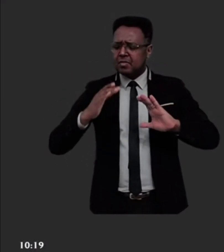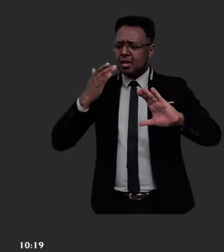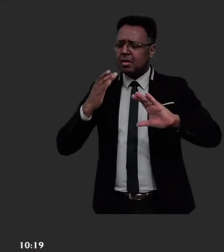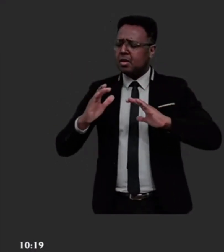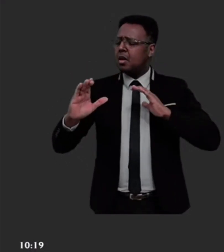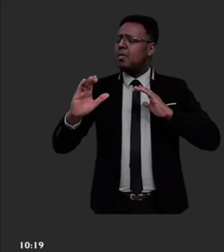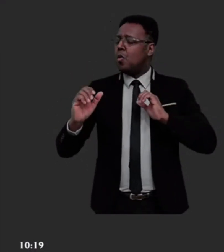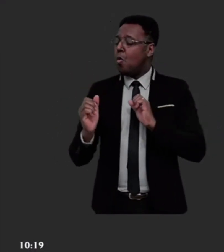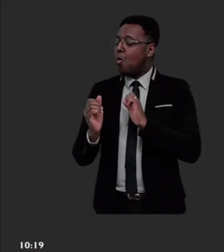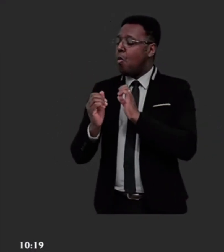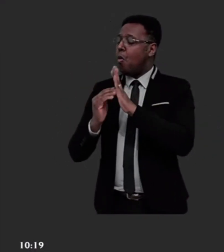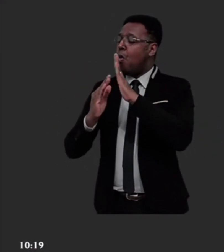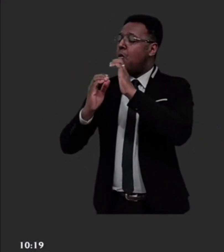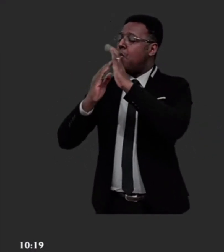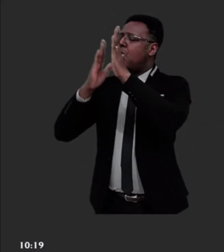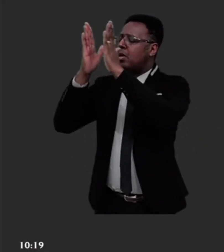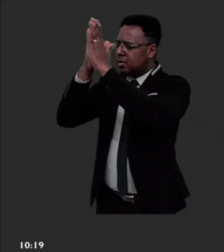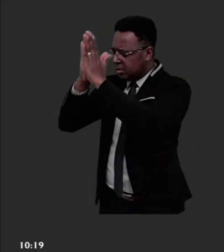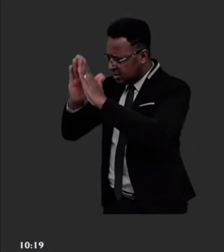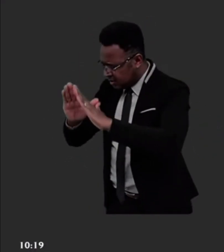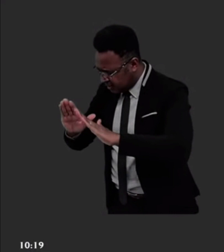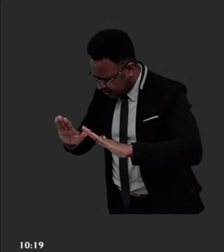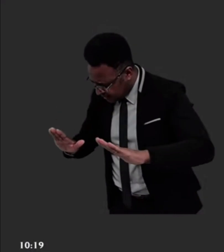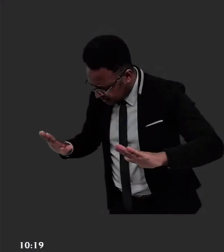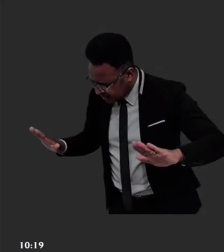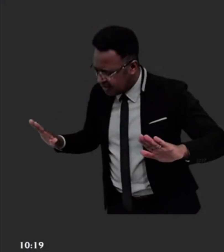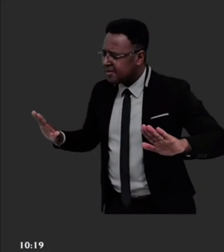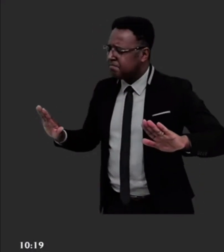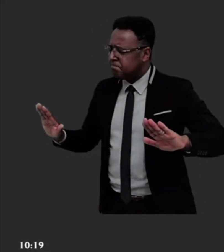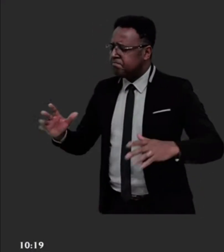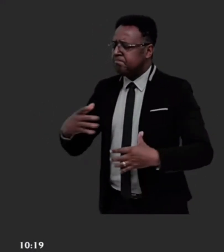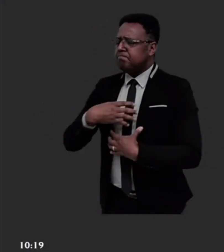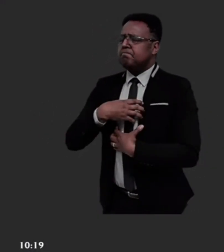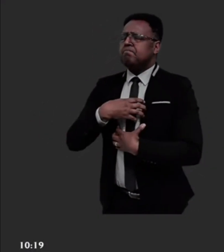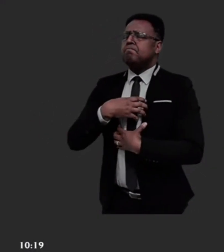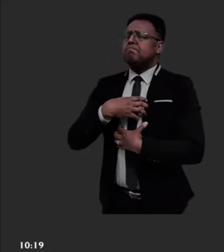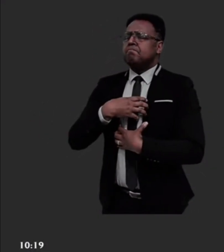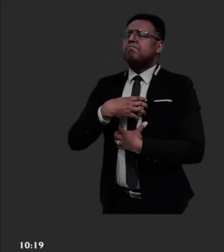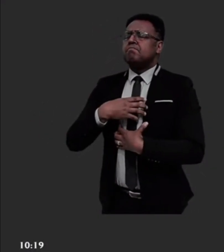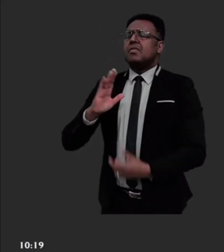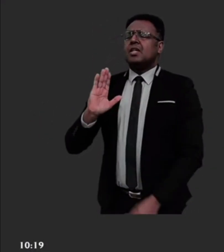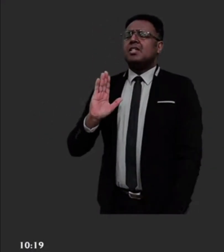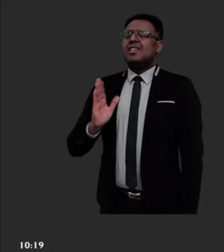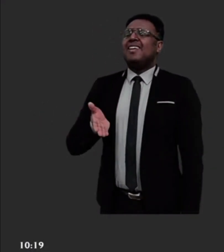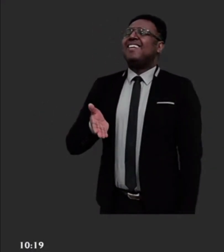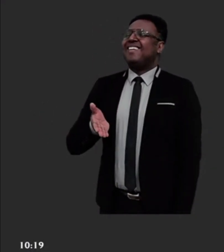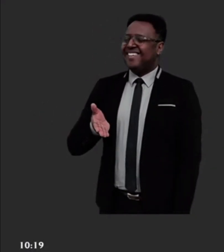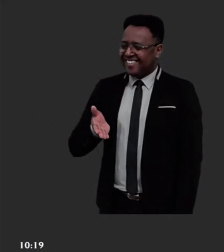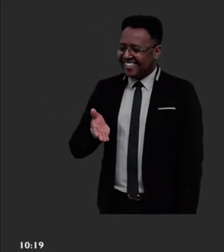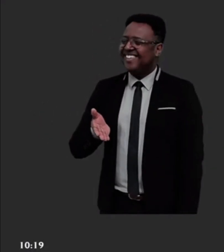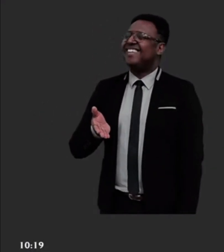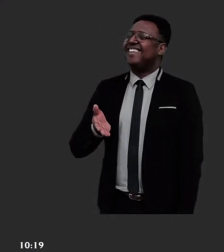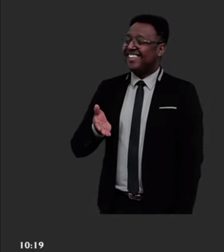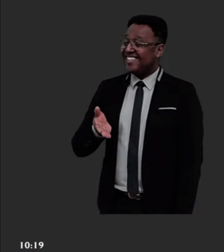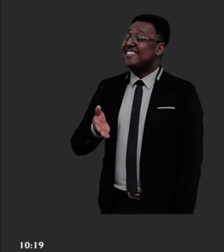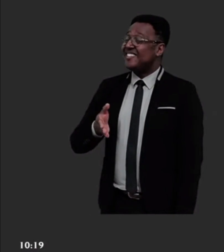ao teu nome. Já sentimos a tua presença dentro de nós. Cremos que é um sinal que tu aceitou a voz